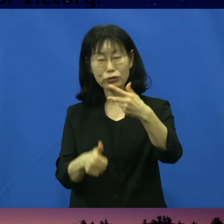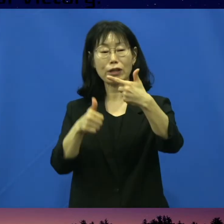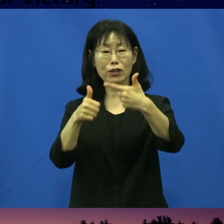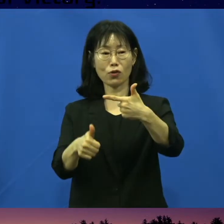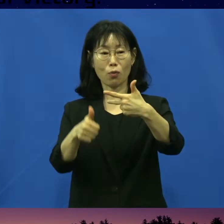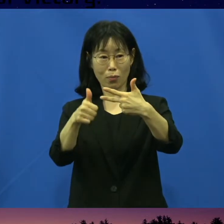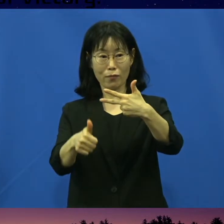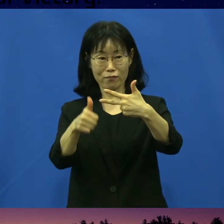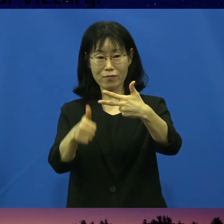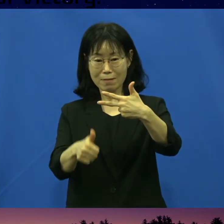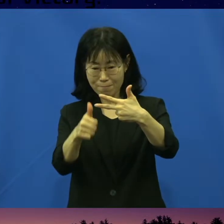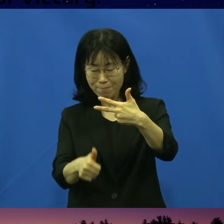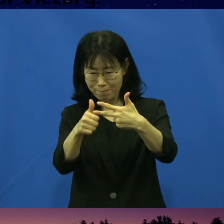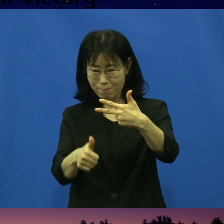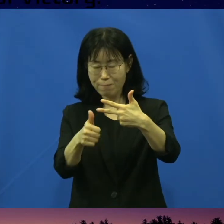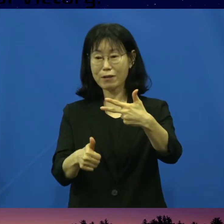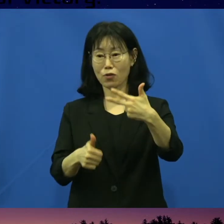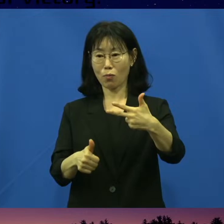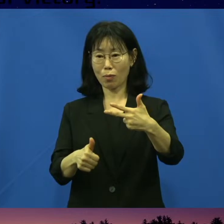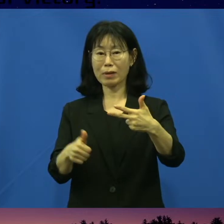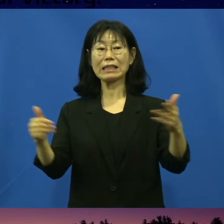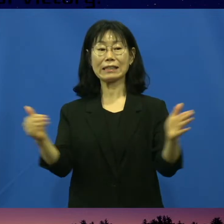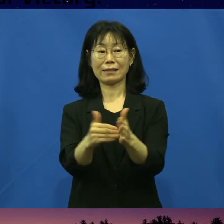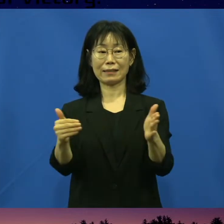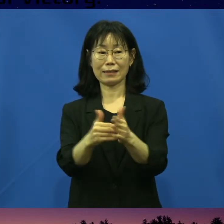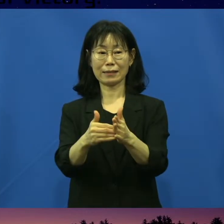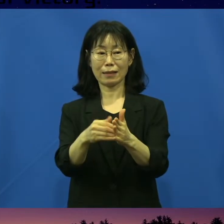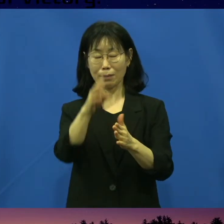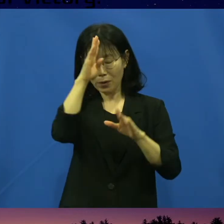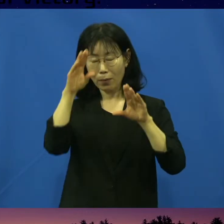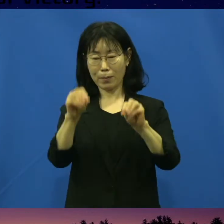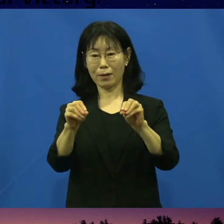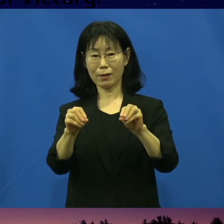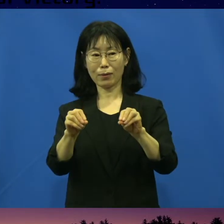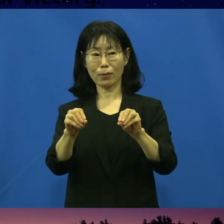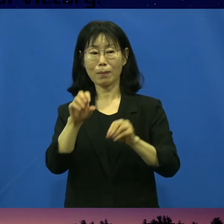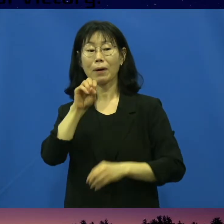자, 나만 장군이 열받은 거죠.